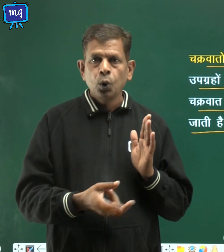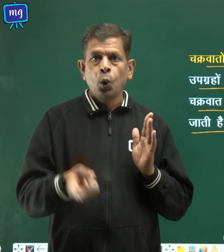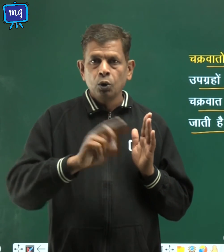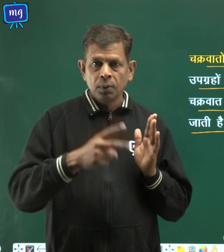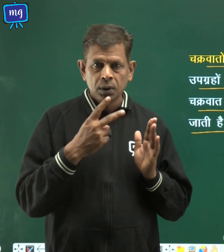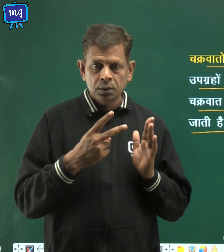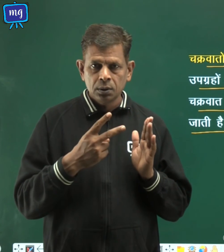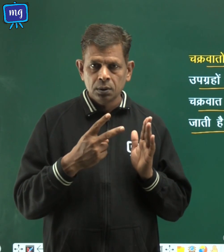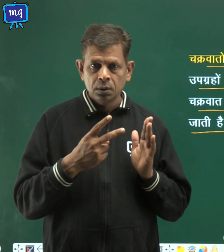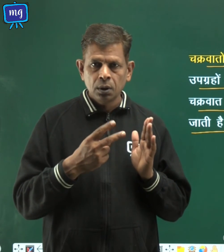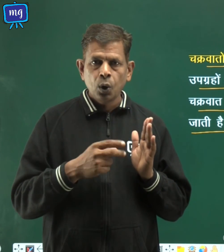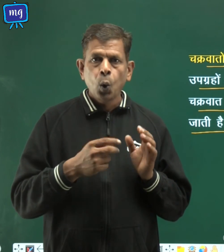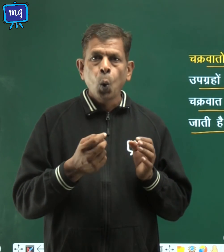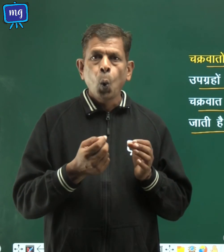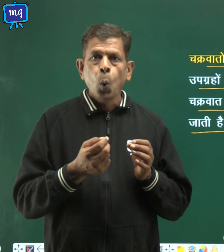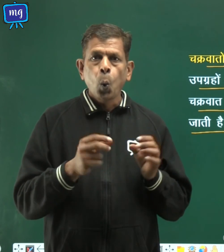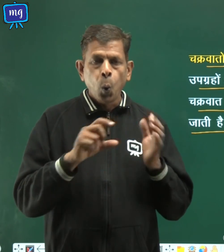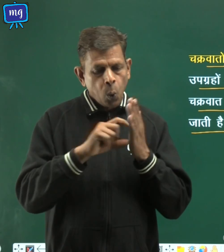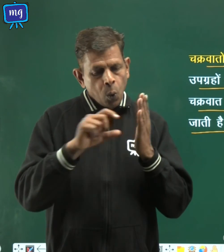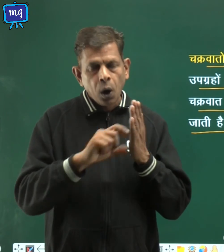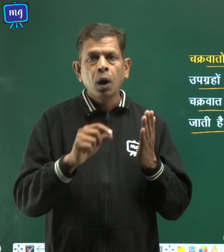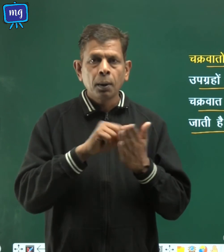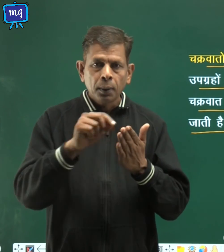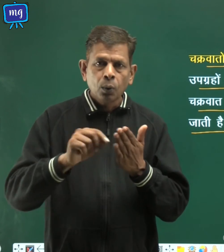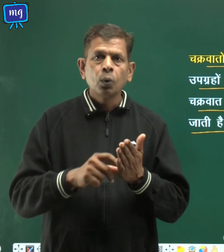दोबारा से मुख्य बिंदुओं को समझना